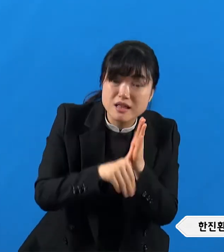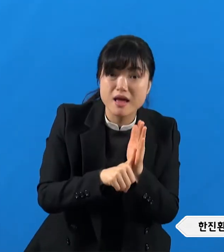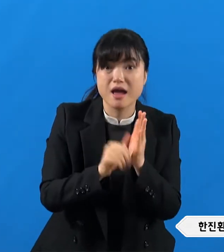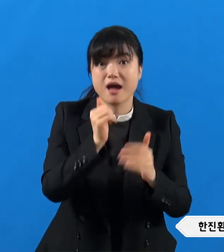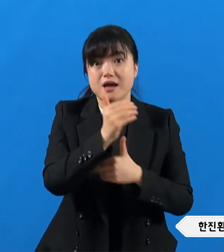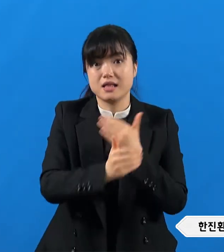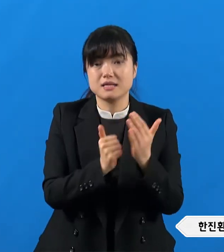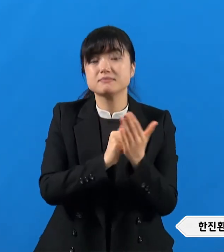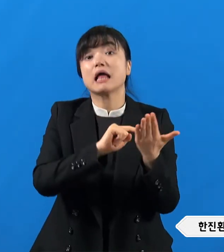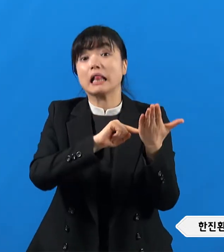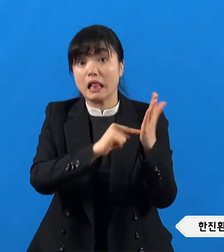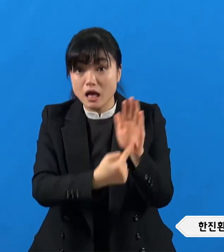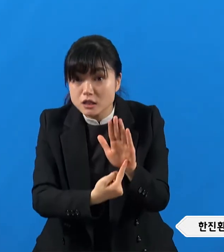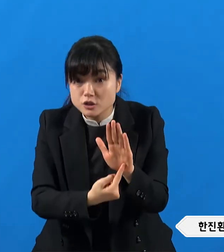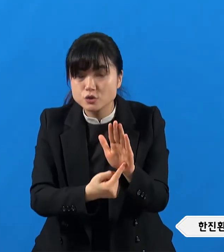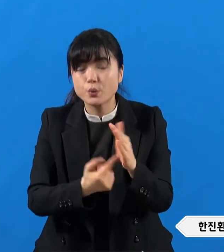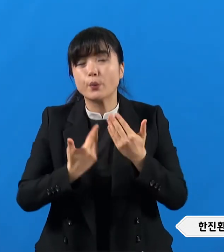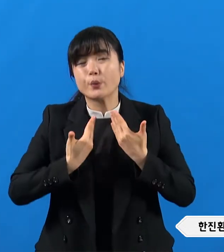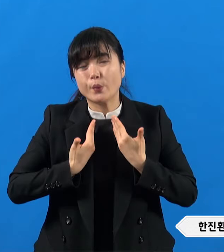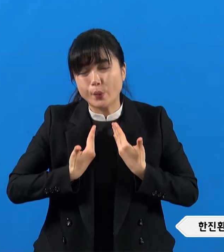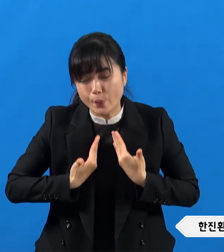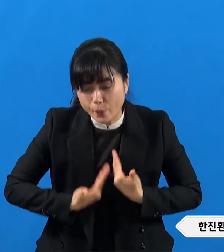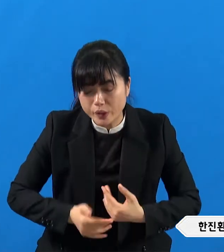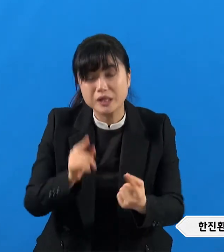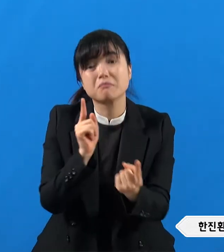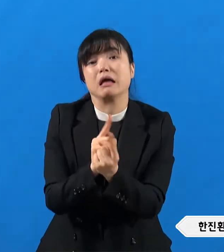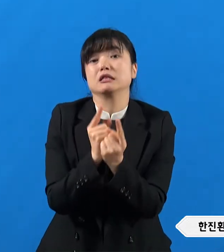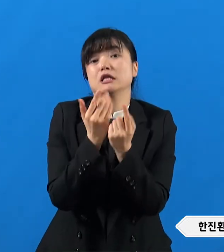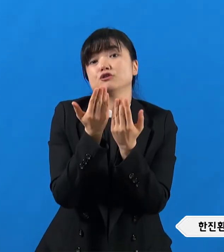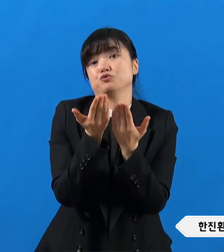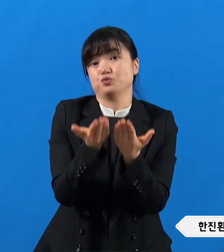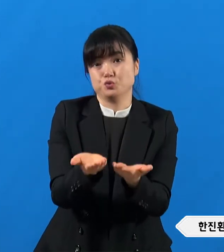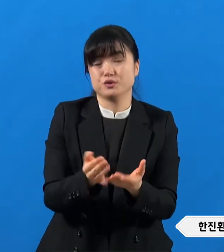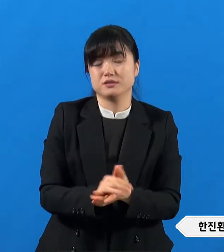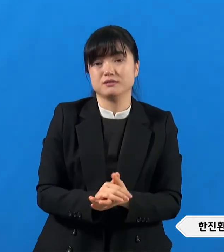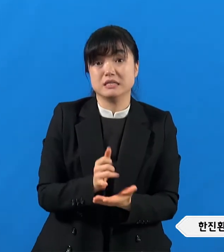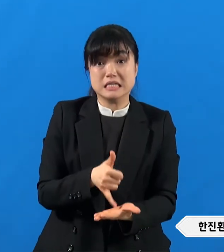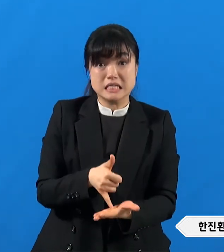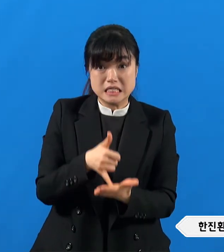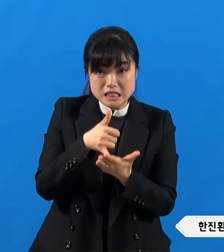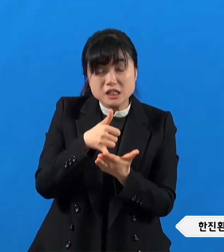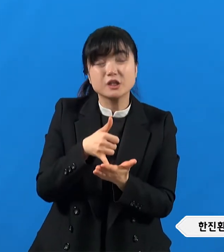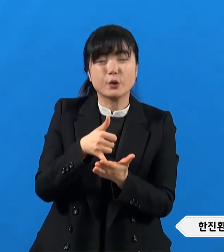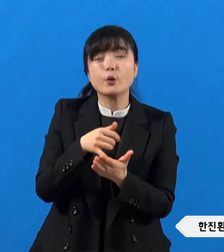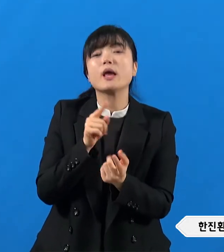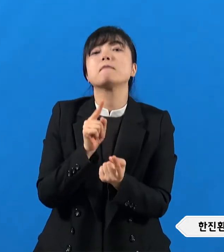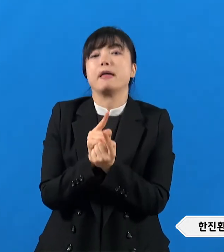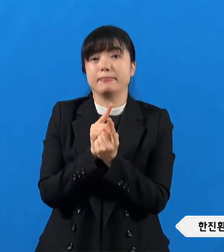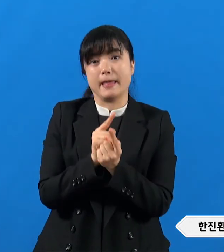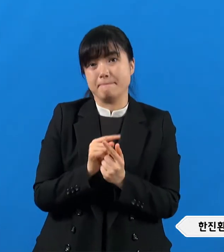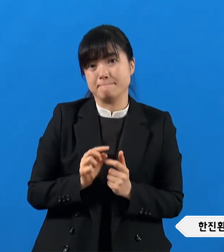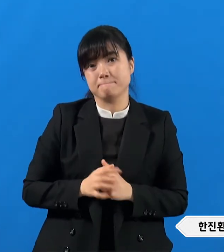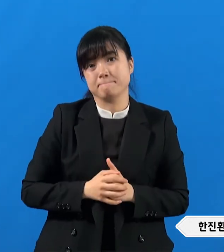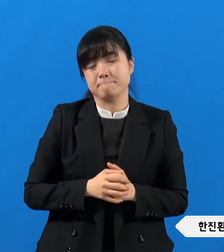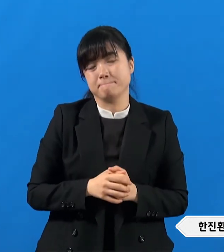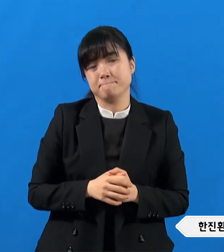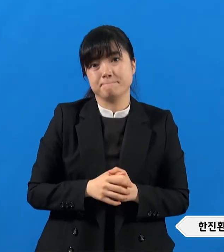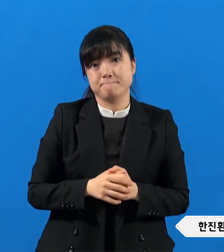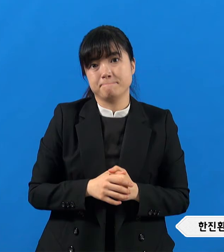하나님이 나타나셔서 조용히 그를 만나주시는 이 인격과 인격의 만남 가운데 싹 트는